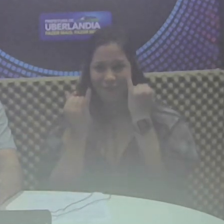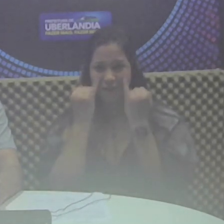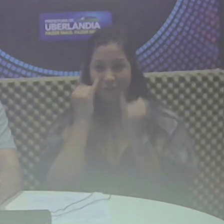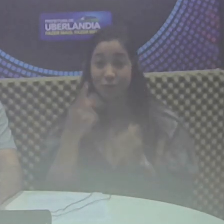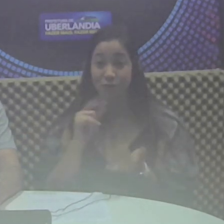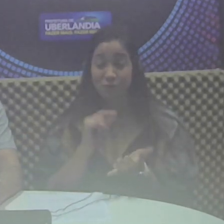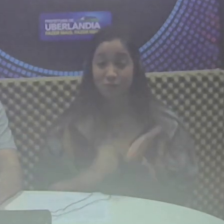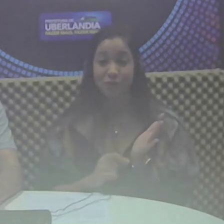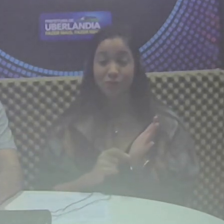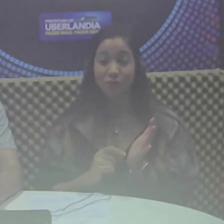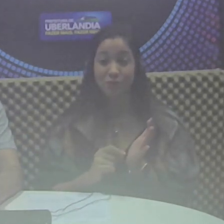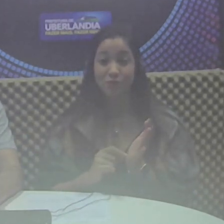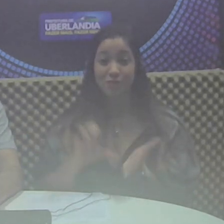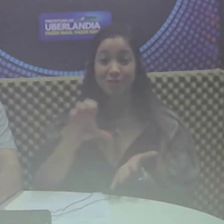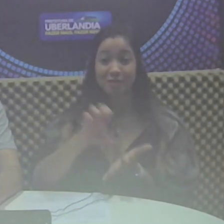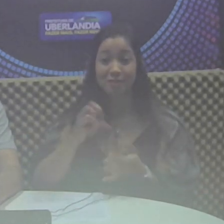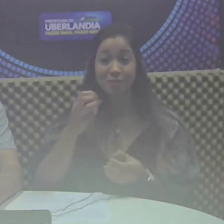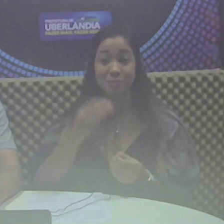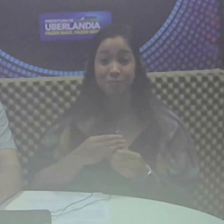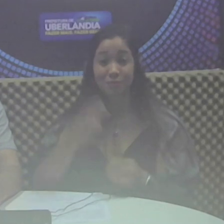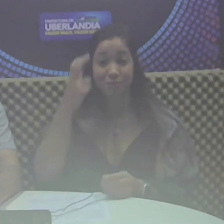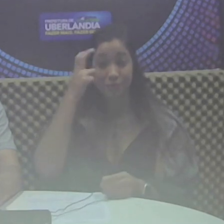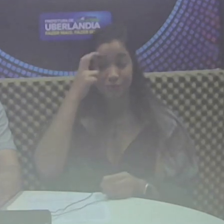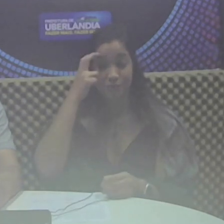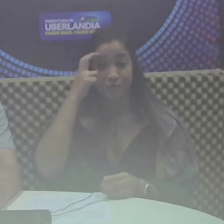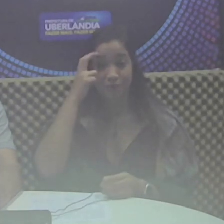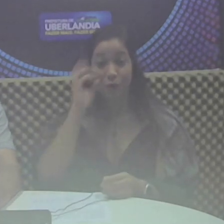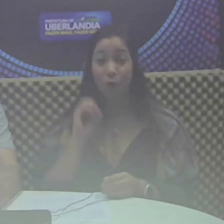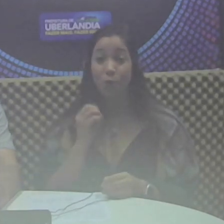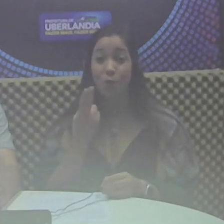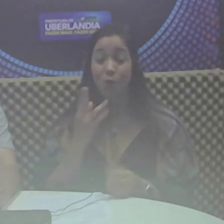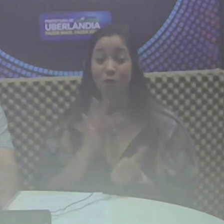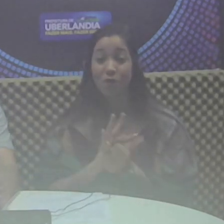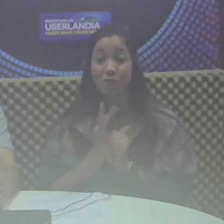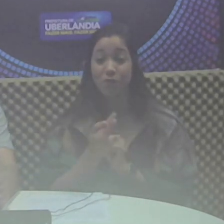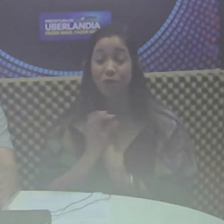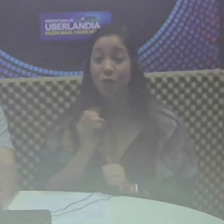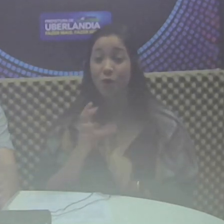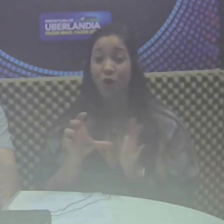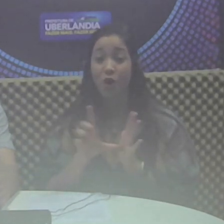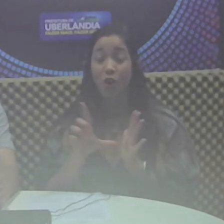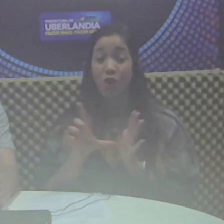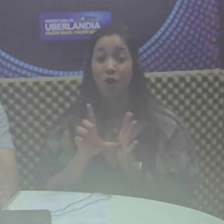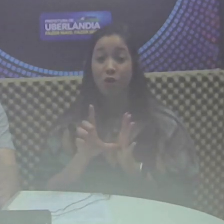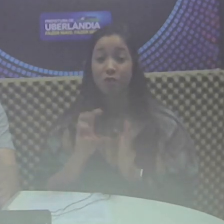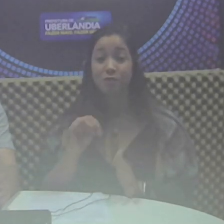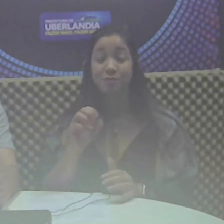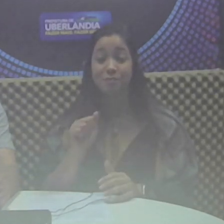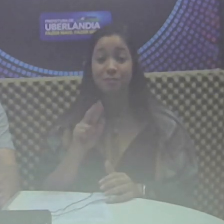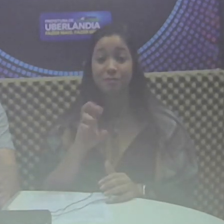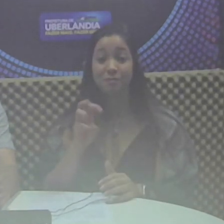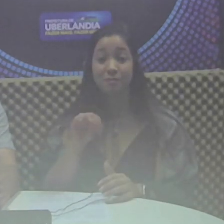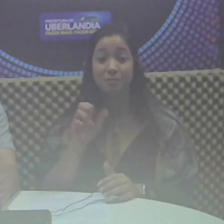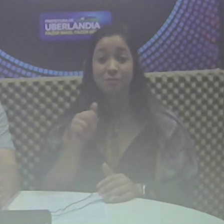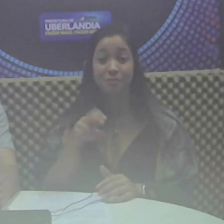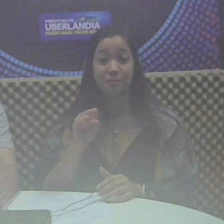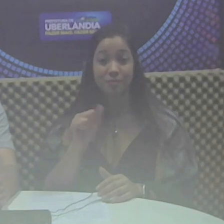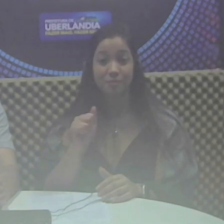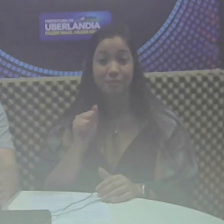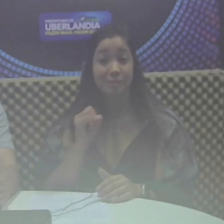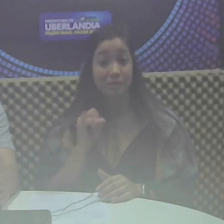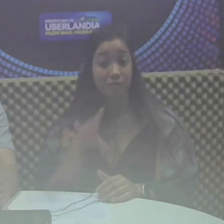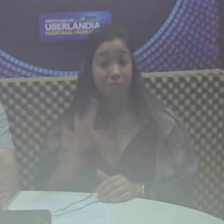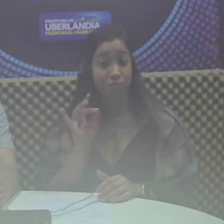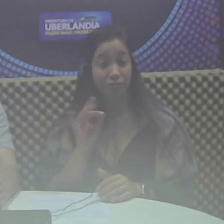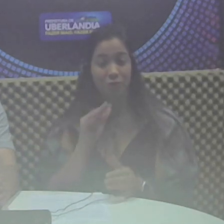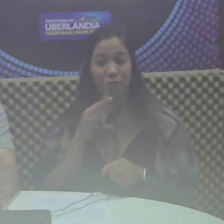inscrição? Vá no Centro Municipal de Cultura, ou na Futel, ou na loja física da Maré Mansa Náutica. E se preferir, mande